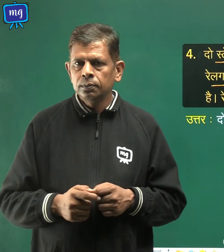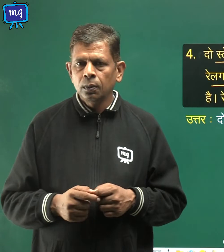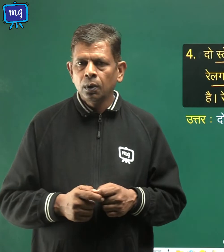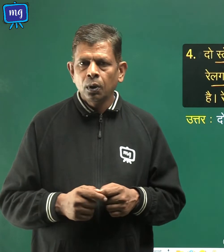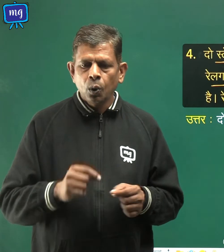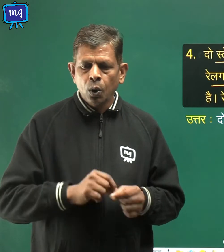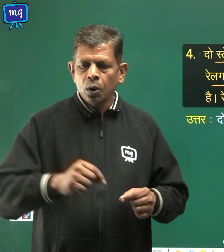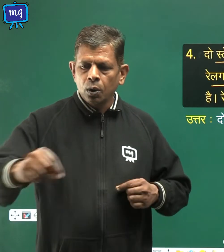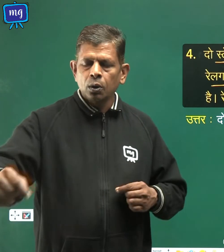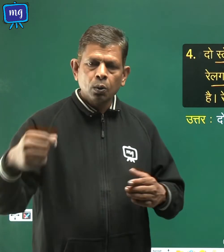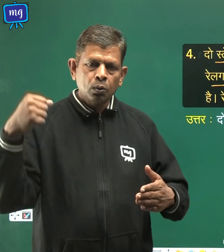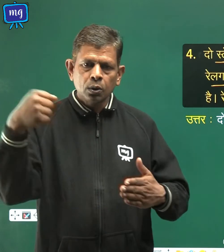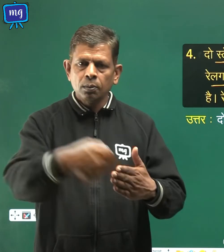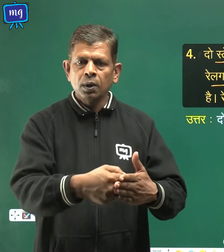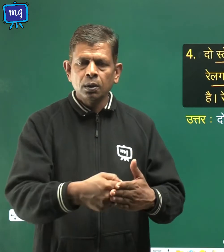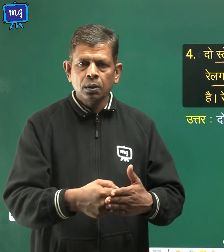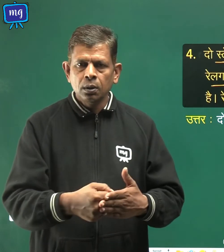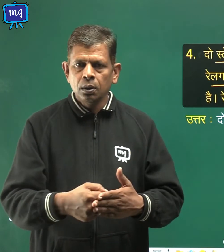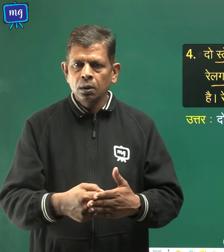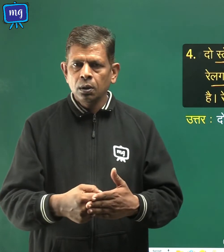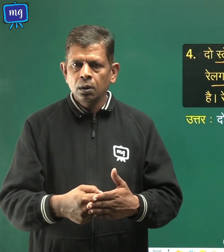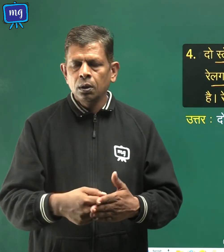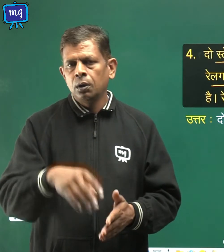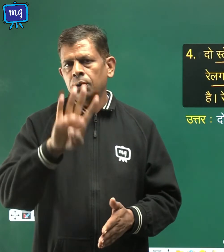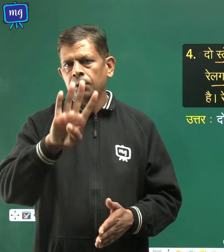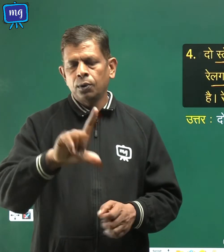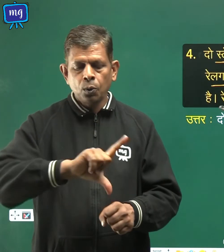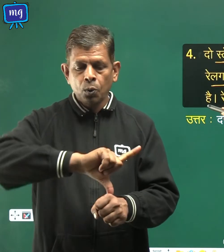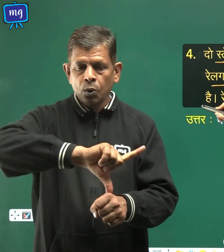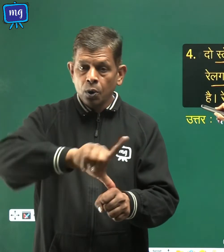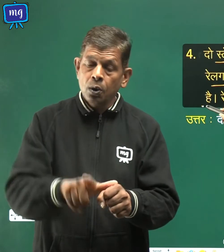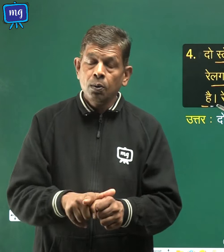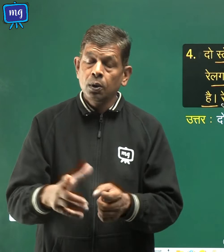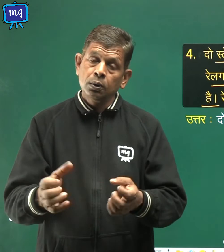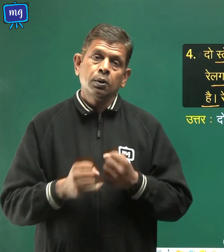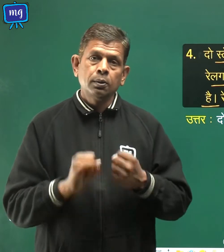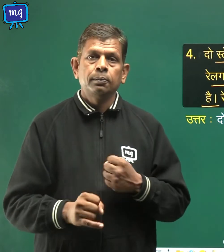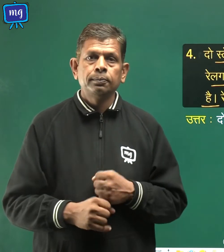तय करने में 4 घंटे लेती है।